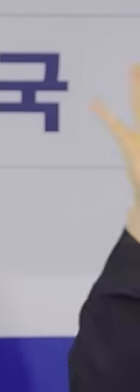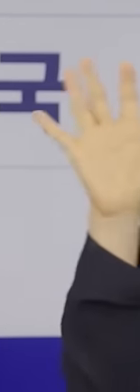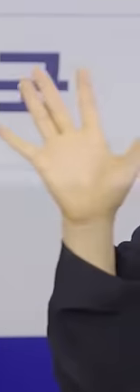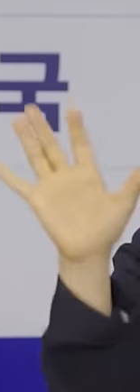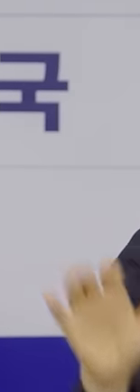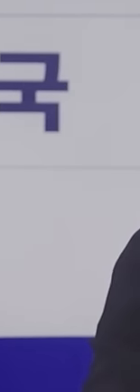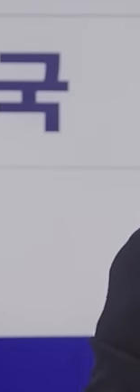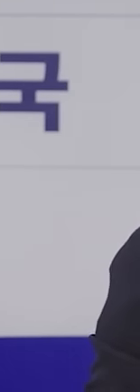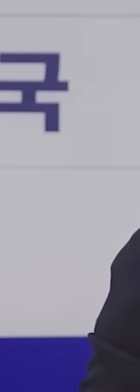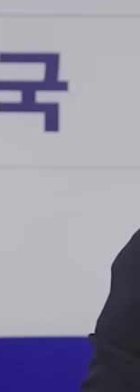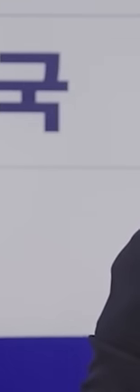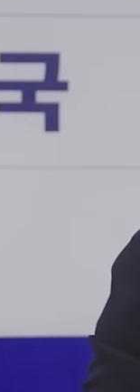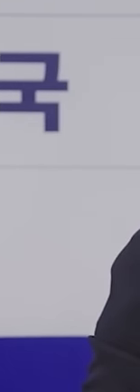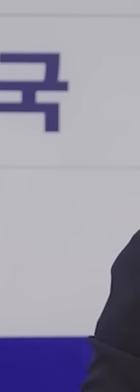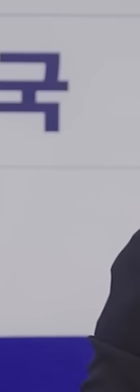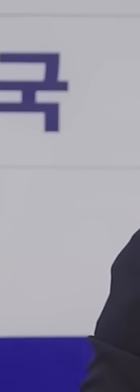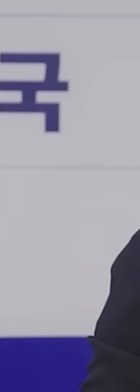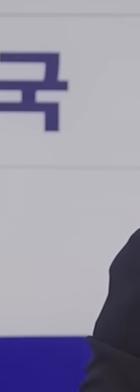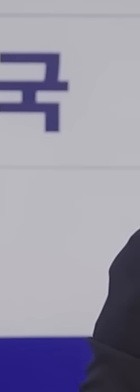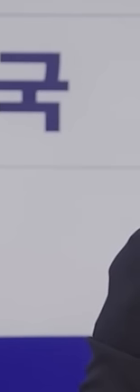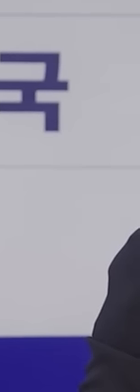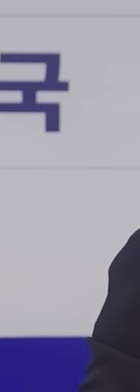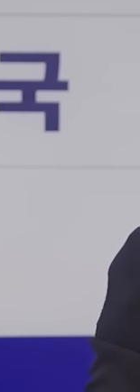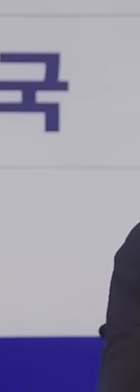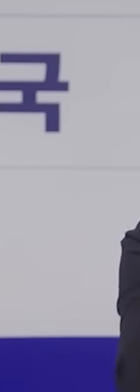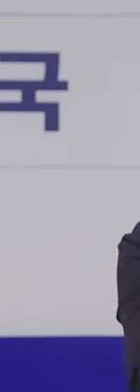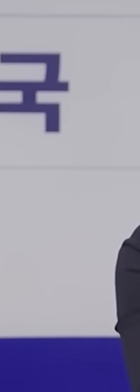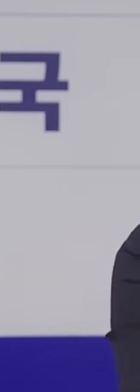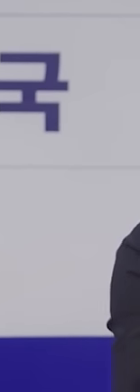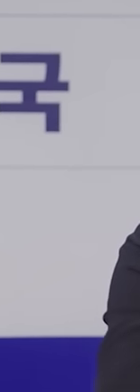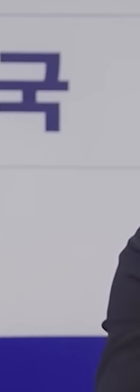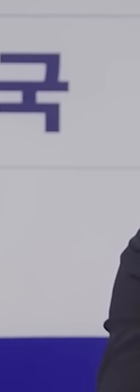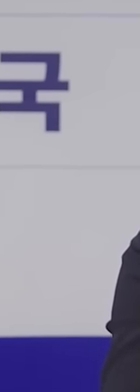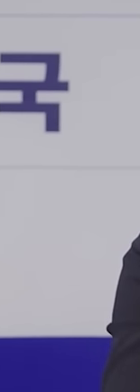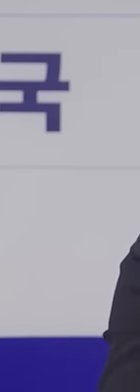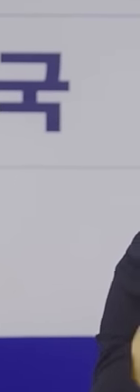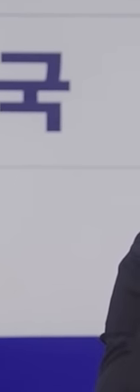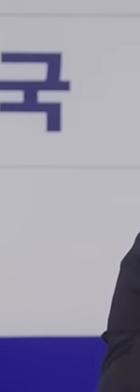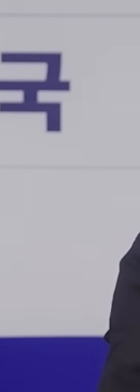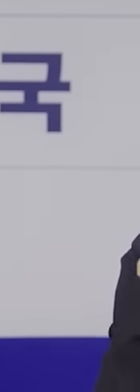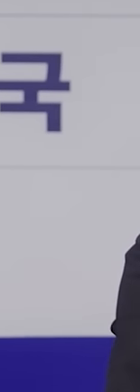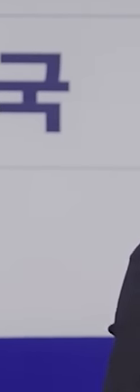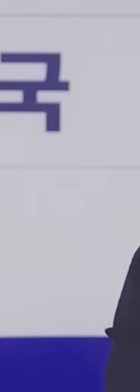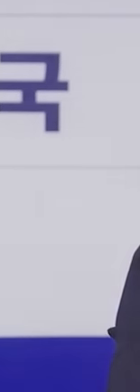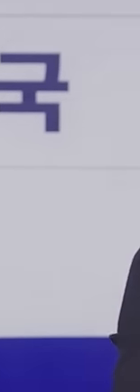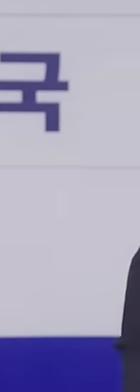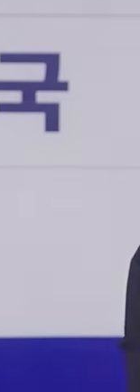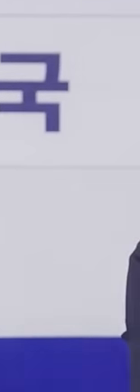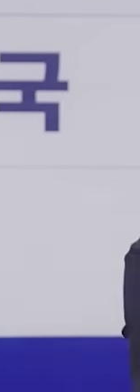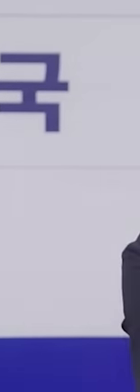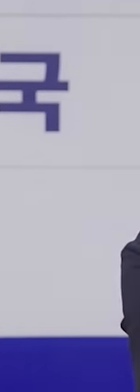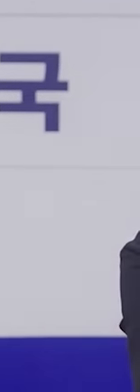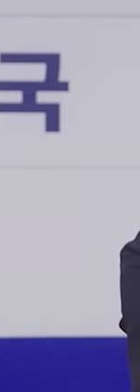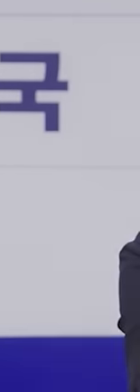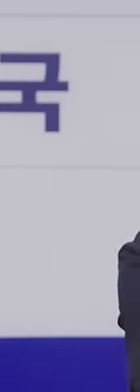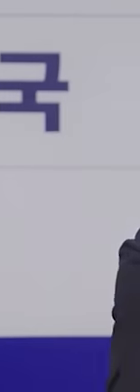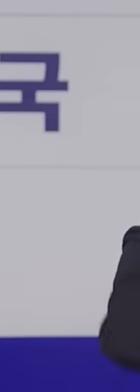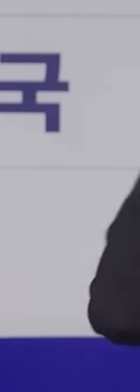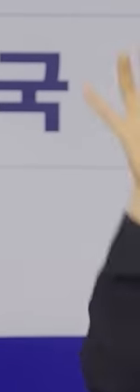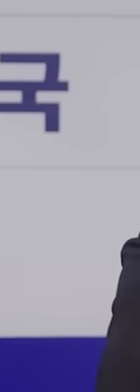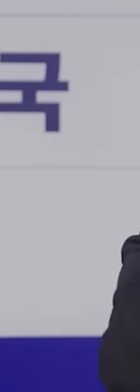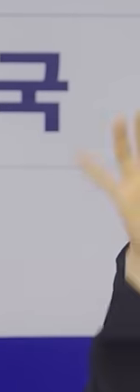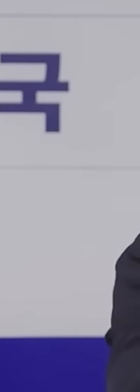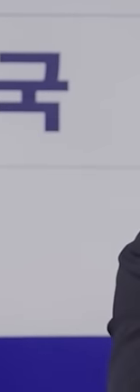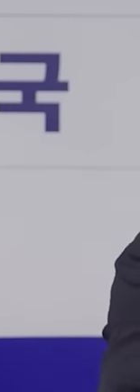유물이 되고 말았습니다. 혁신 역량은 고갈되고 저성장의 악순환이 계속되고